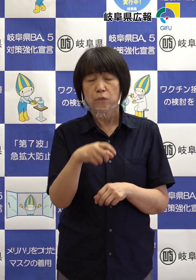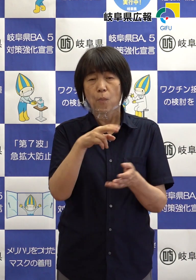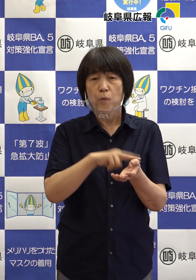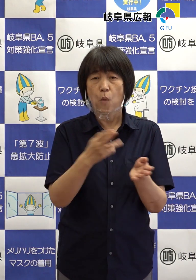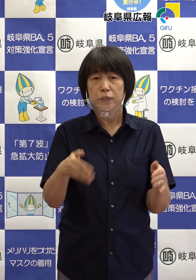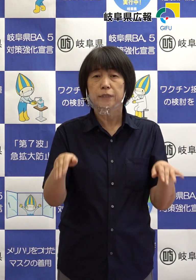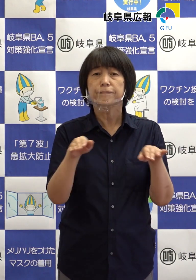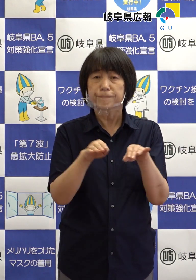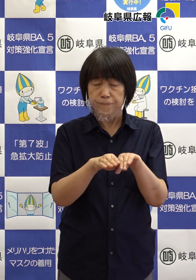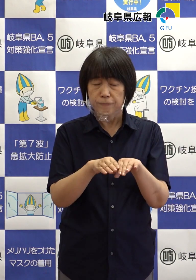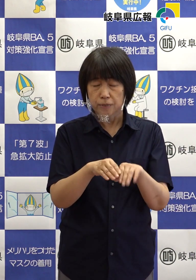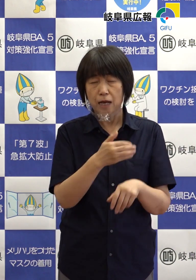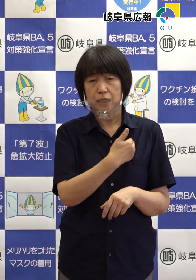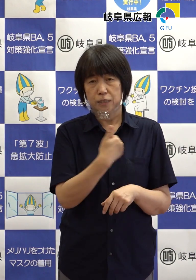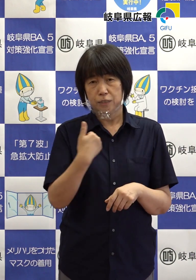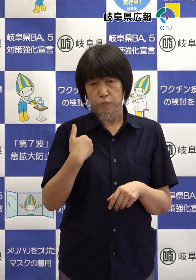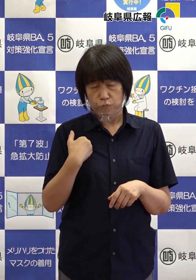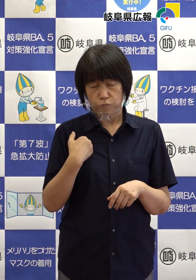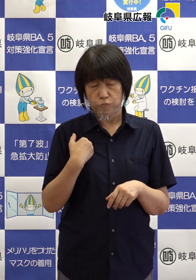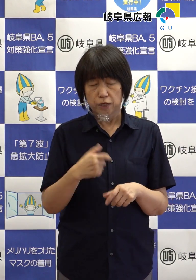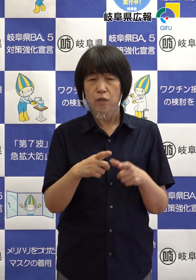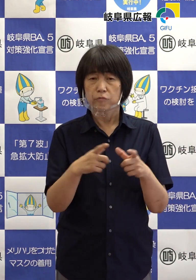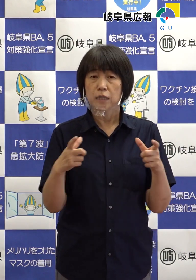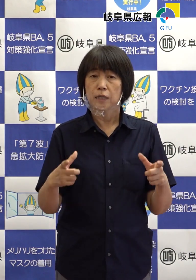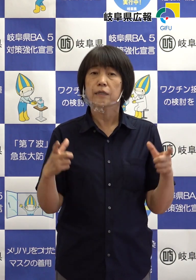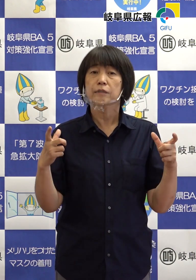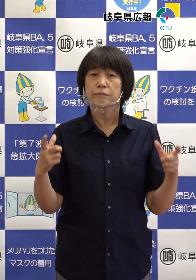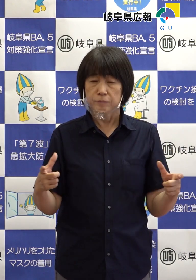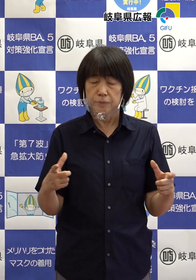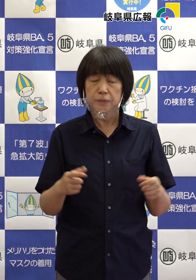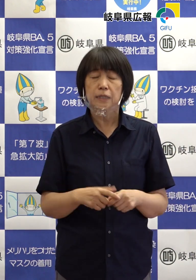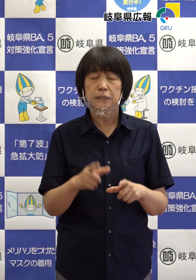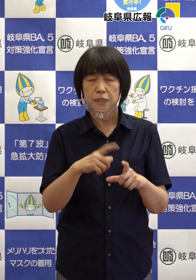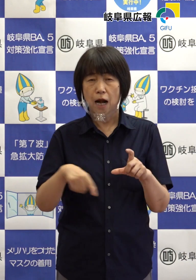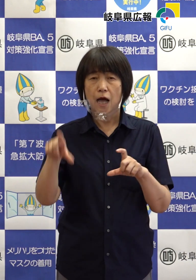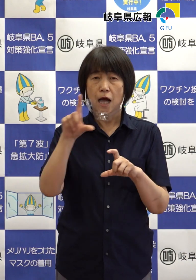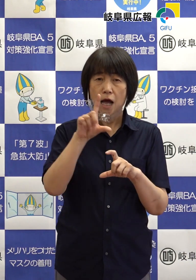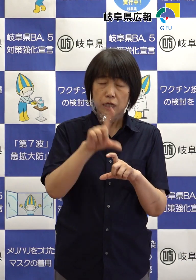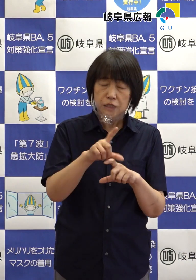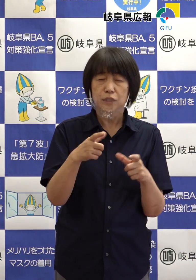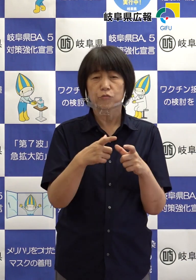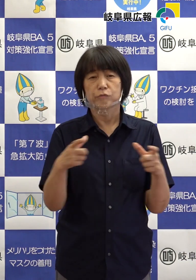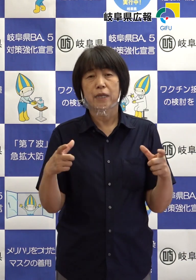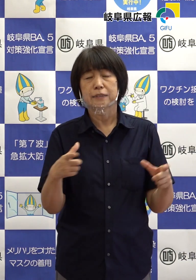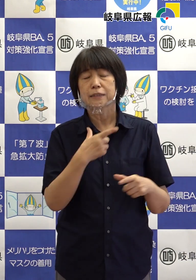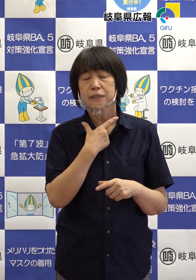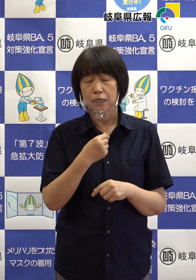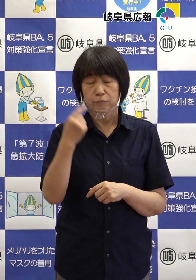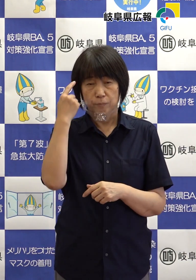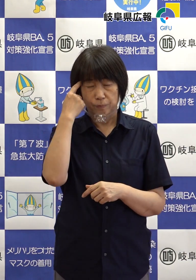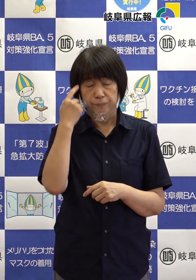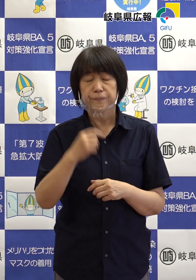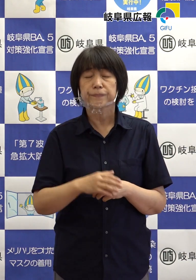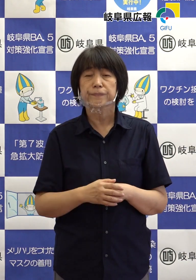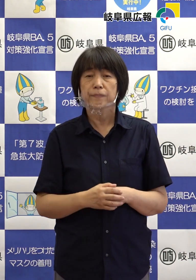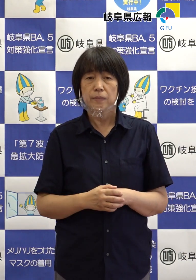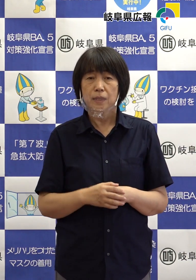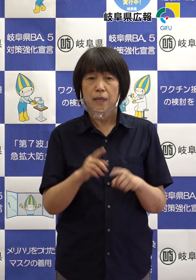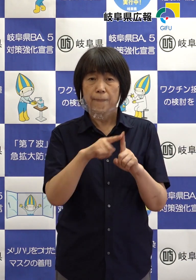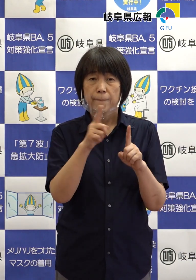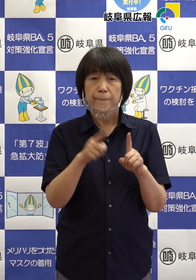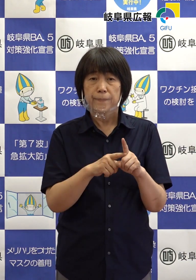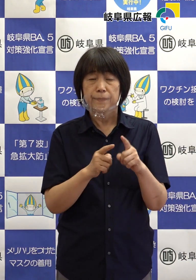ねまあさらにするんですメーカーにお願いしたいということでござい次は4ぺー思考はですね